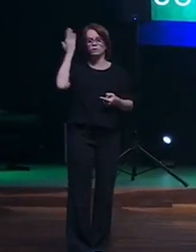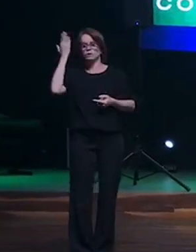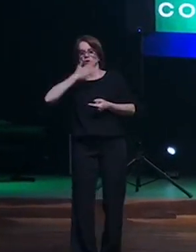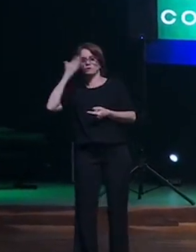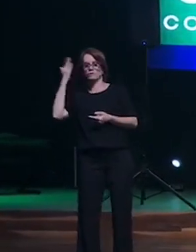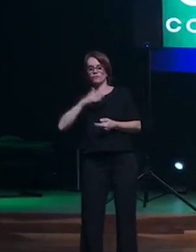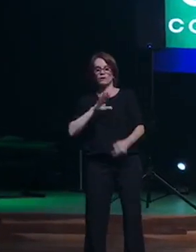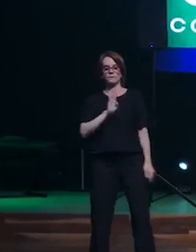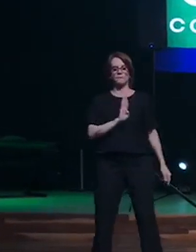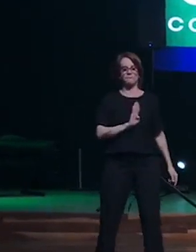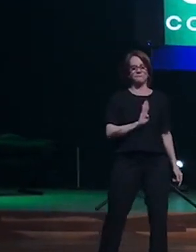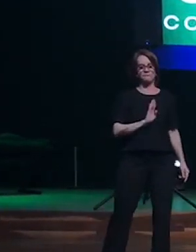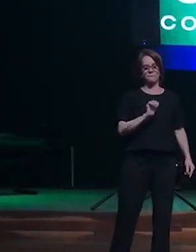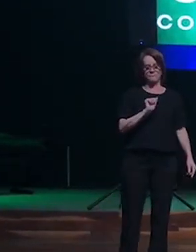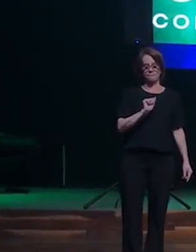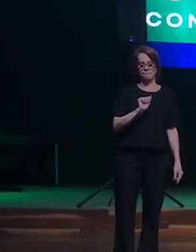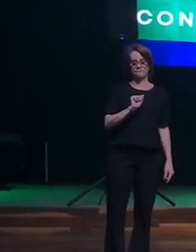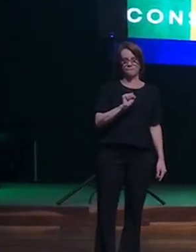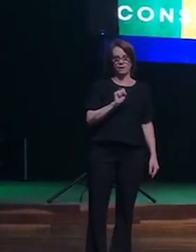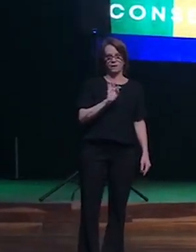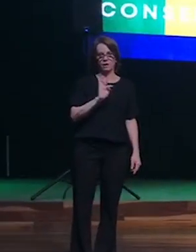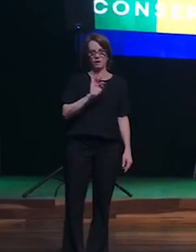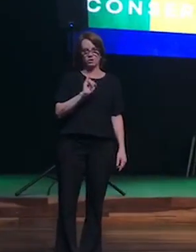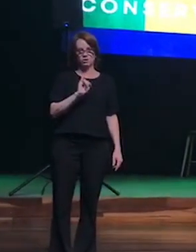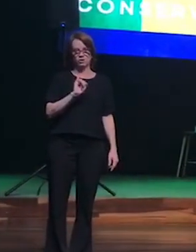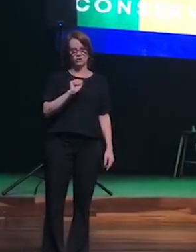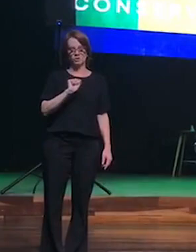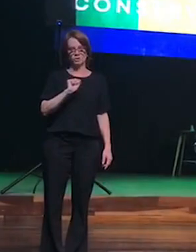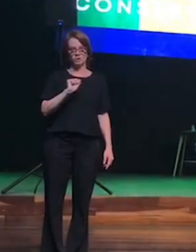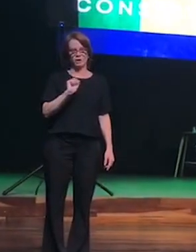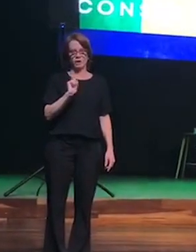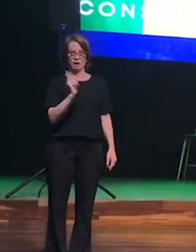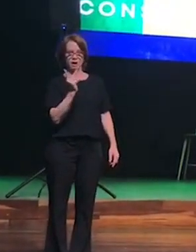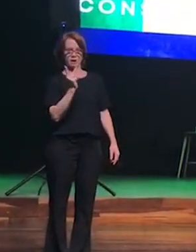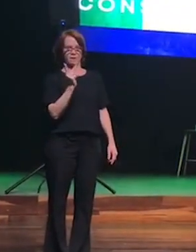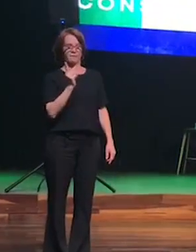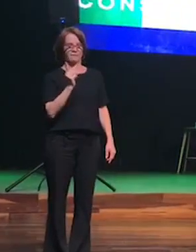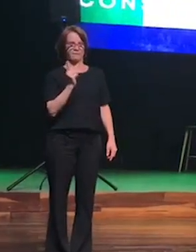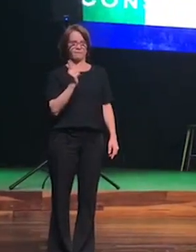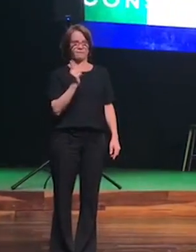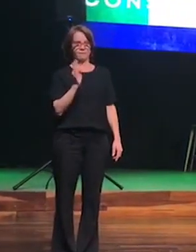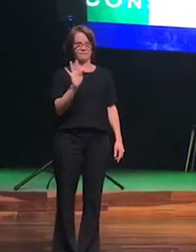De Bastiat. Bastiat é com T mudo no final. Bastiat.